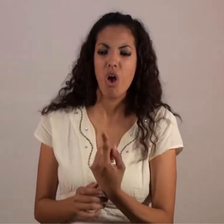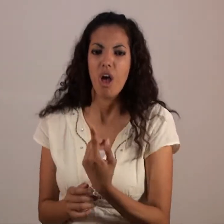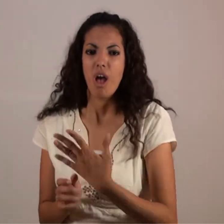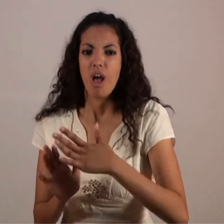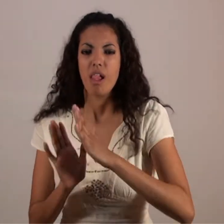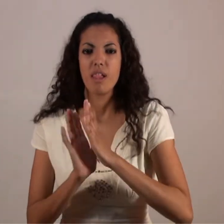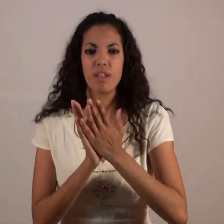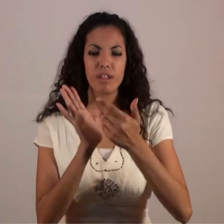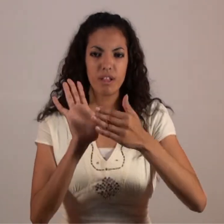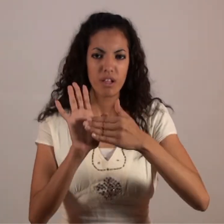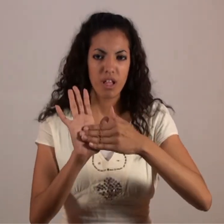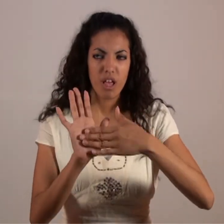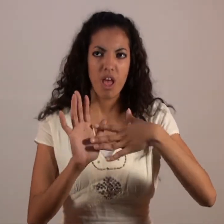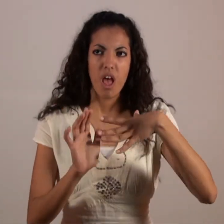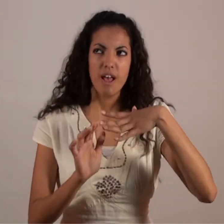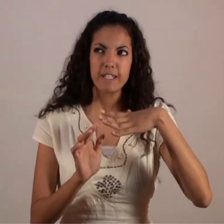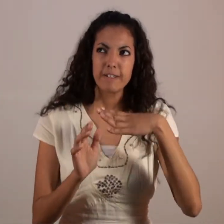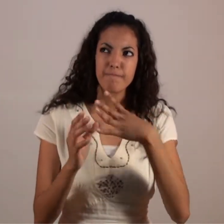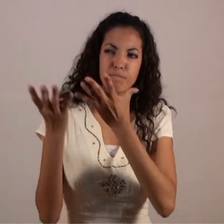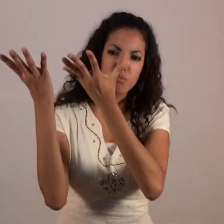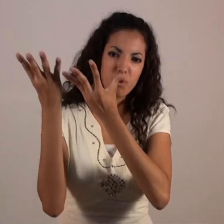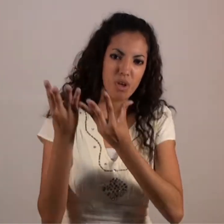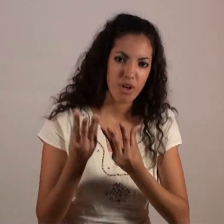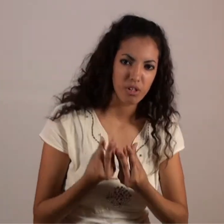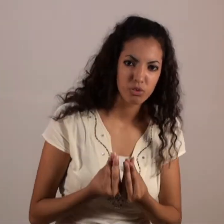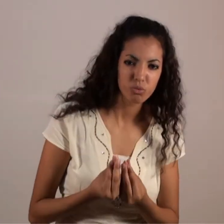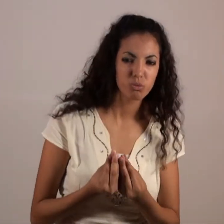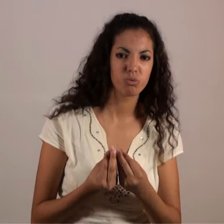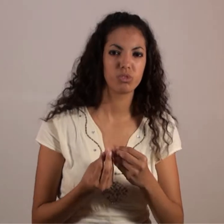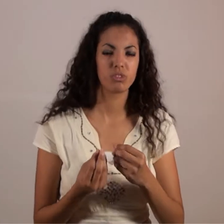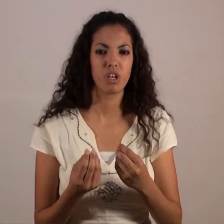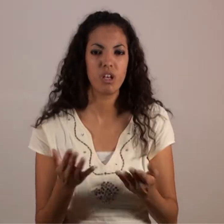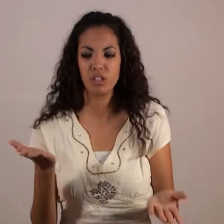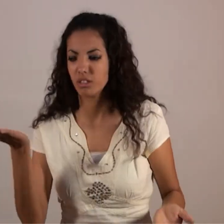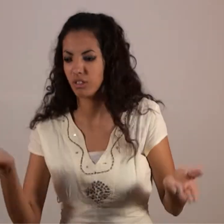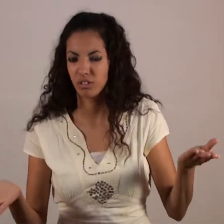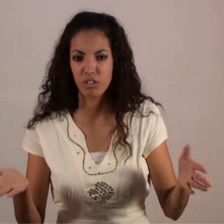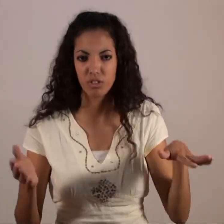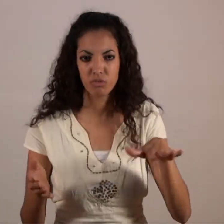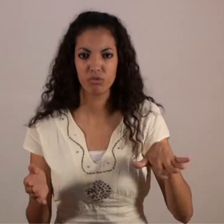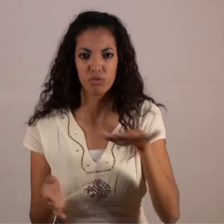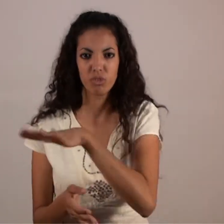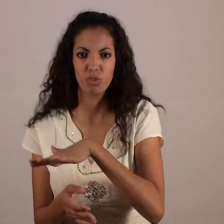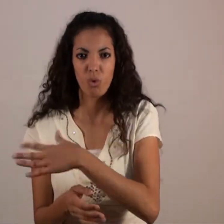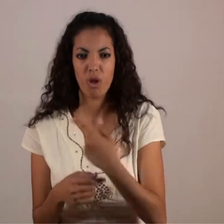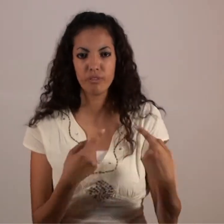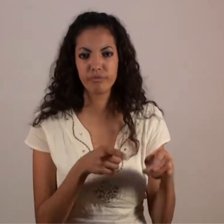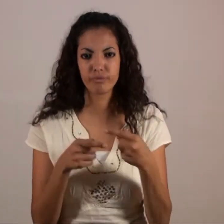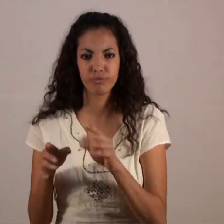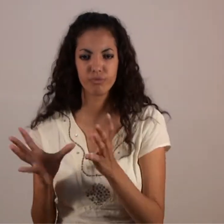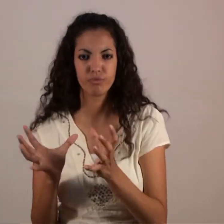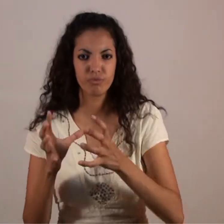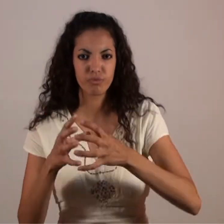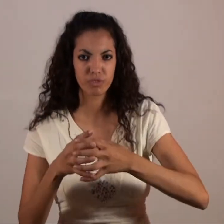partes a fin de eliminar un desacuerdo o alcanzar una meta común a fin de iniciar un contrato o